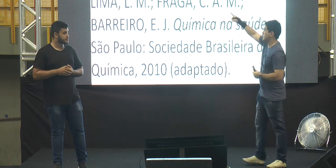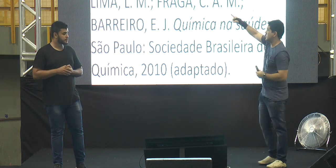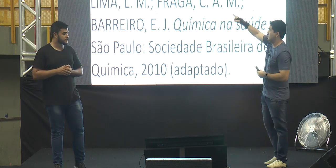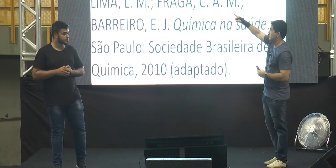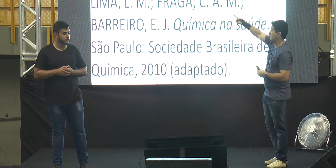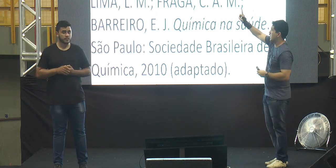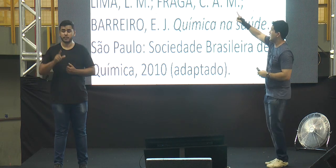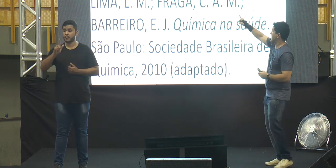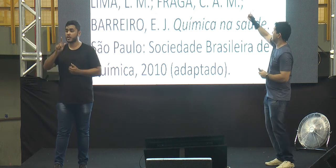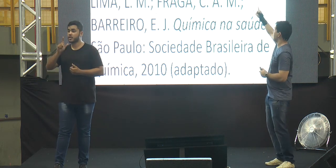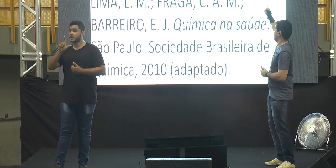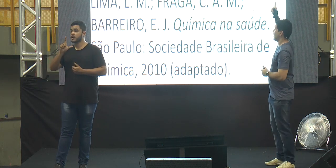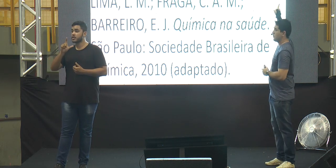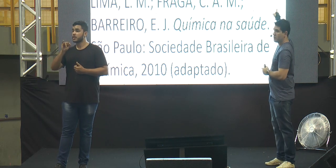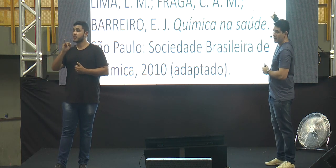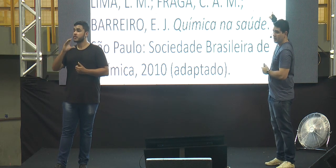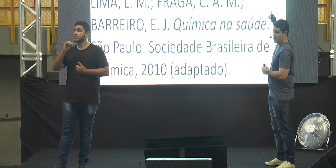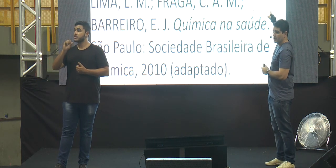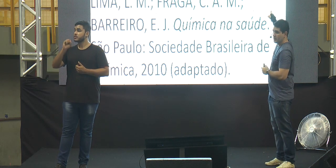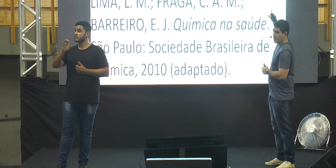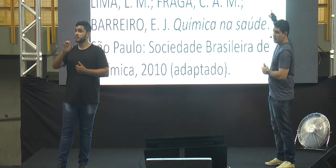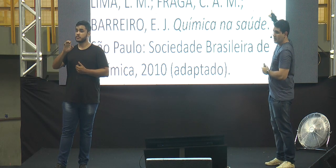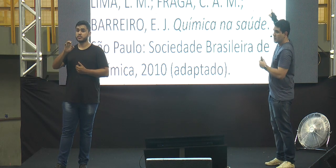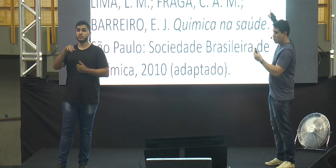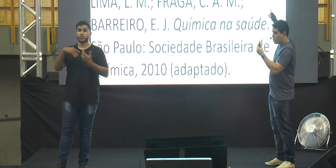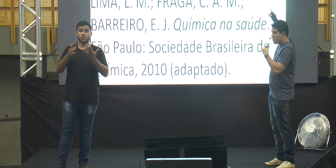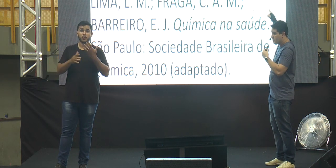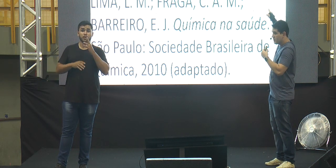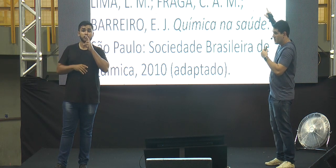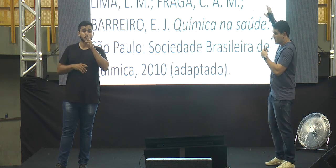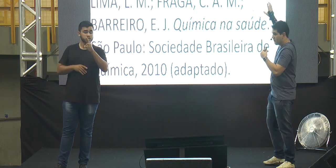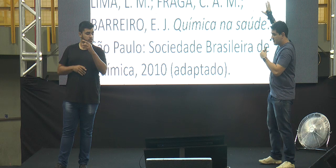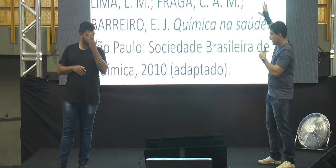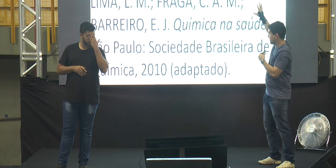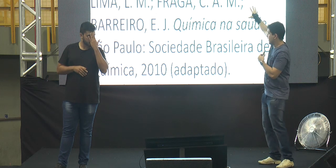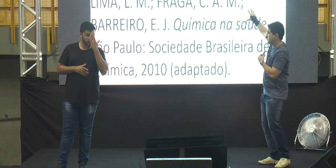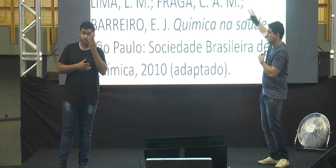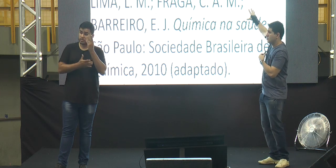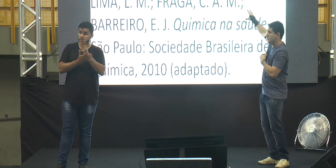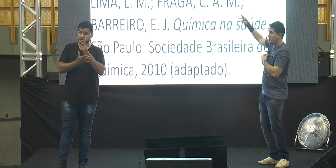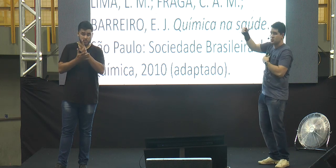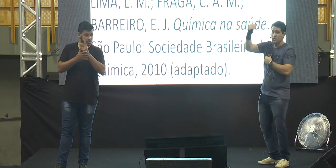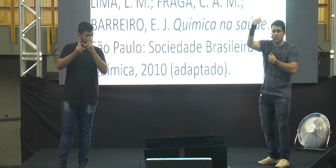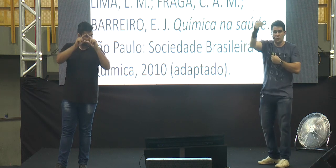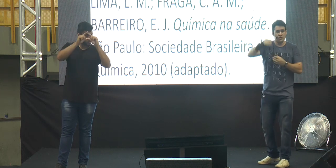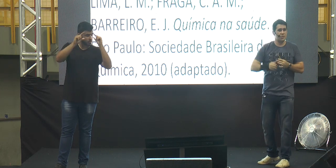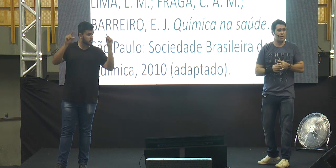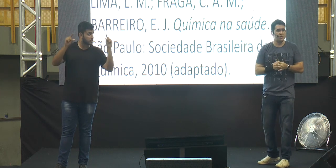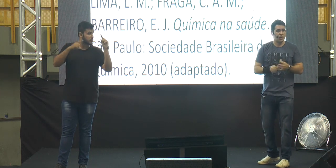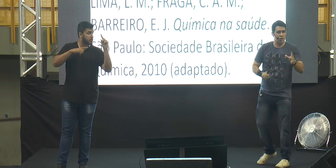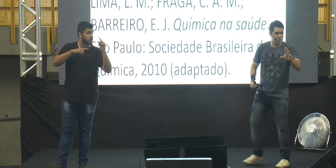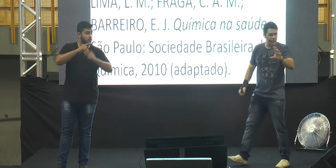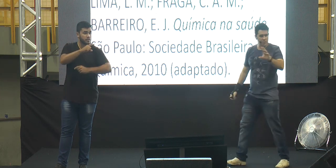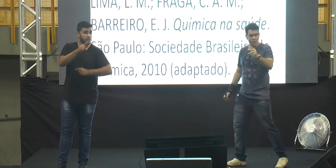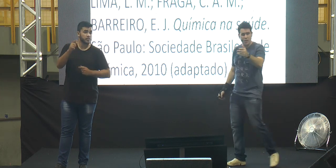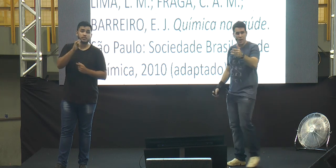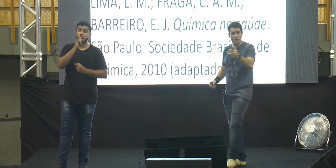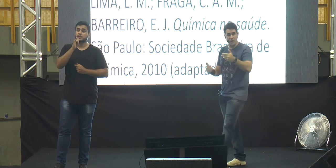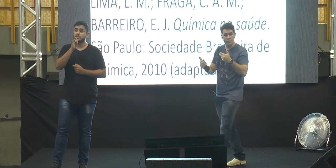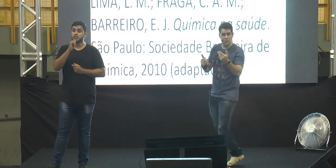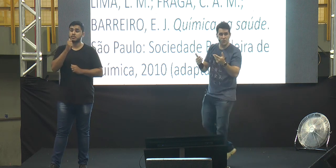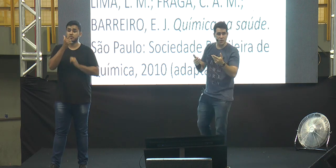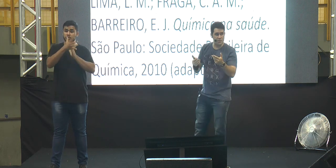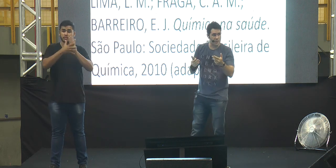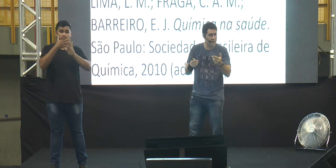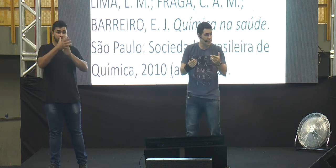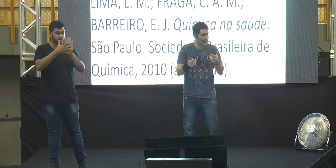da glicose e a energia liberada por ela. Então, toda a vida, quem vai ter que extrair isso aqui do texto são vocês. E o texto deixa claro